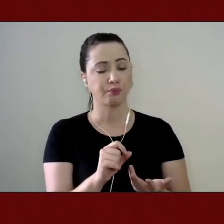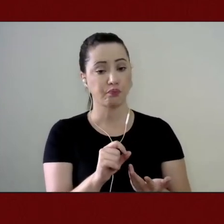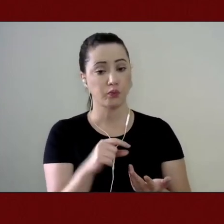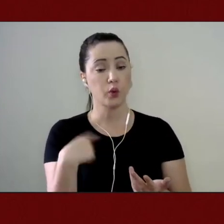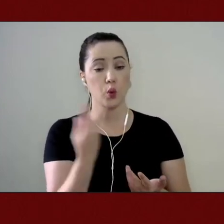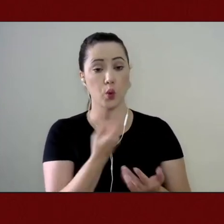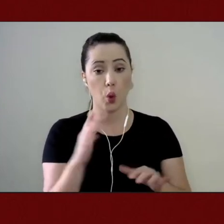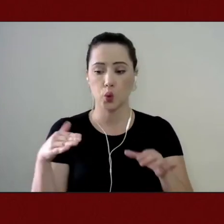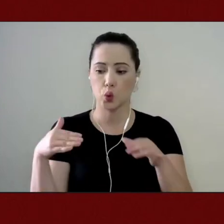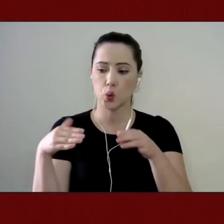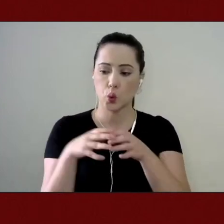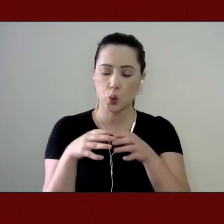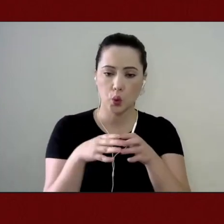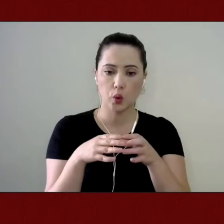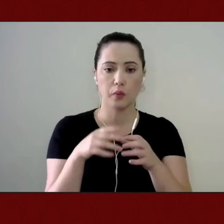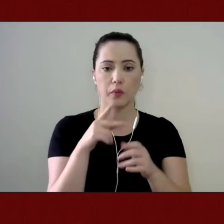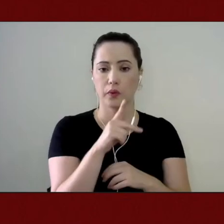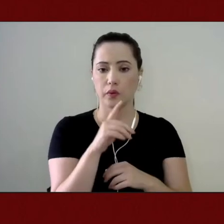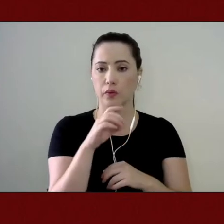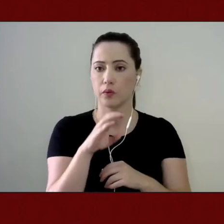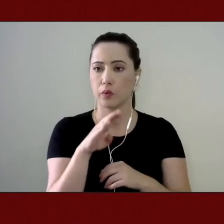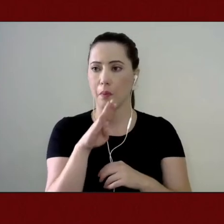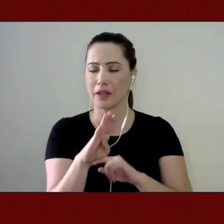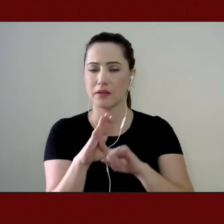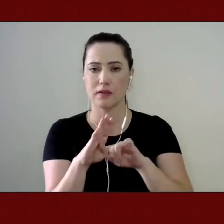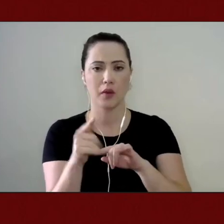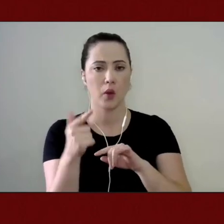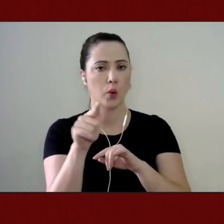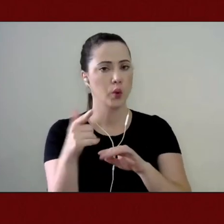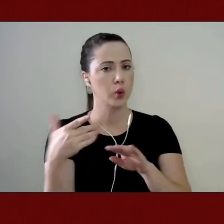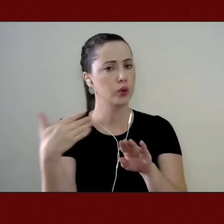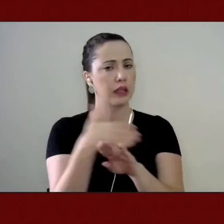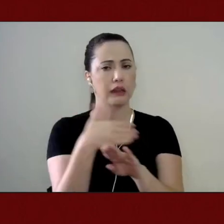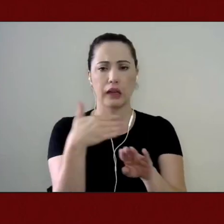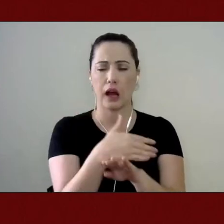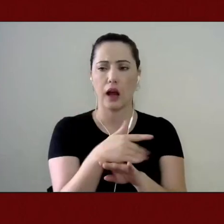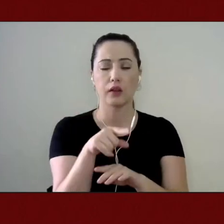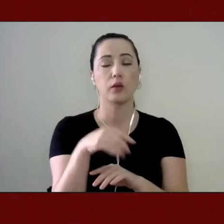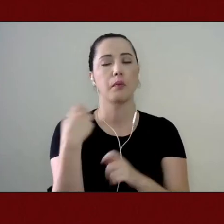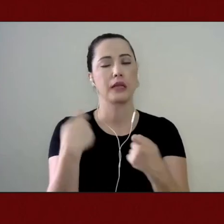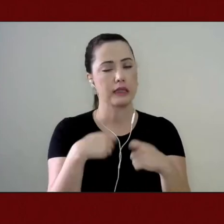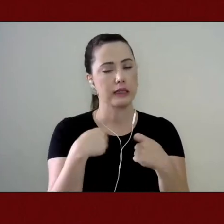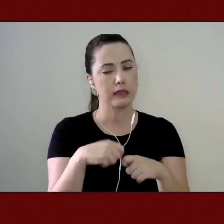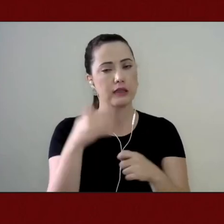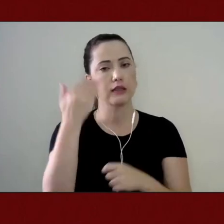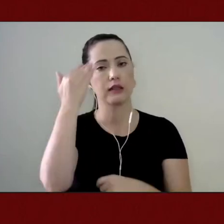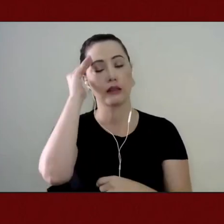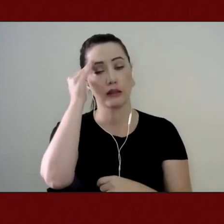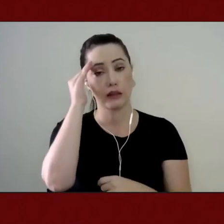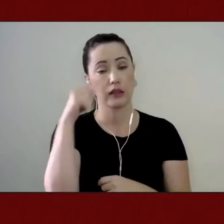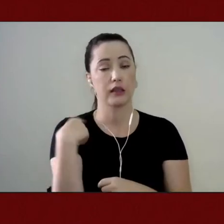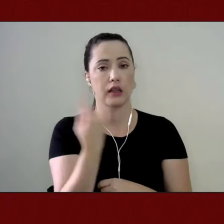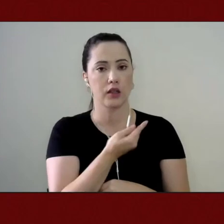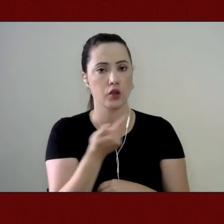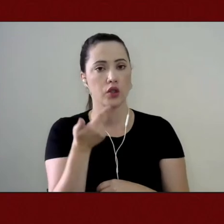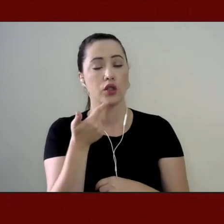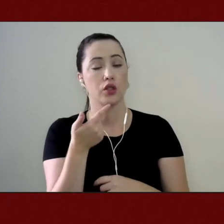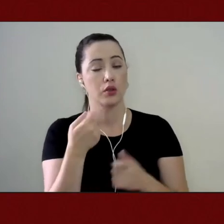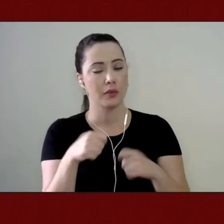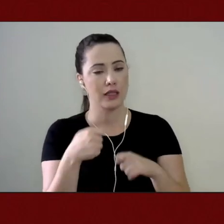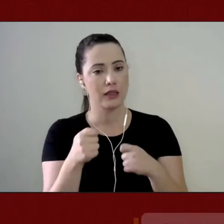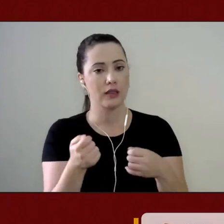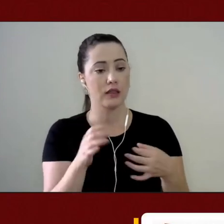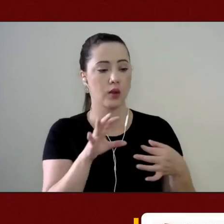sejam os oriundos do PCB, os que vieram depois. Eu acho que é importante que a gente retome essa pauta